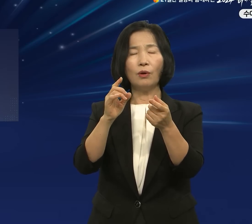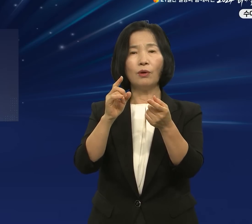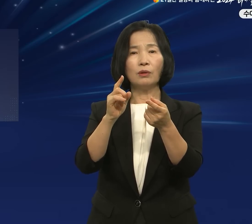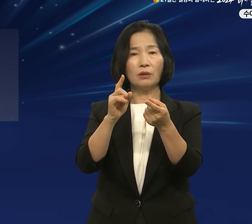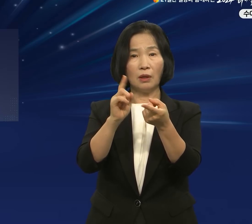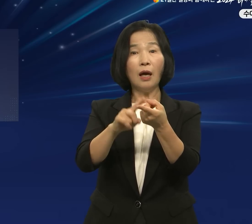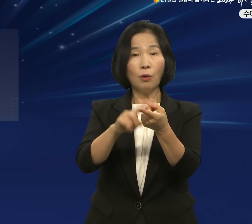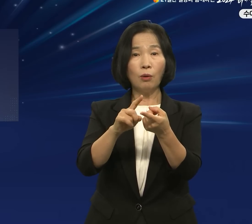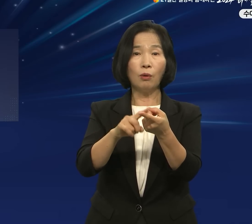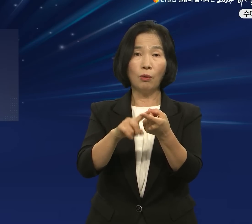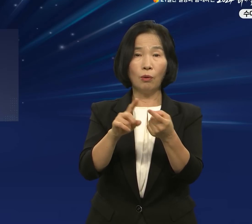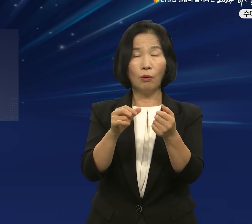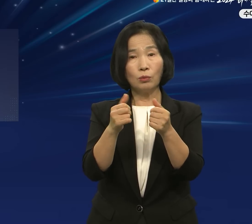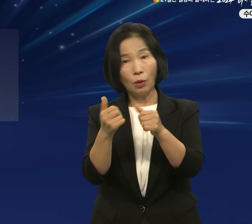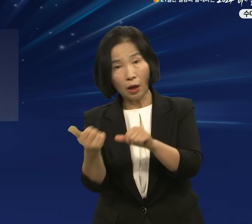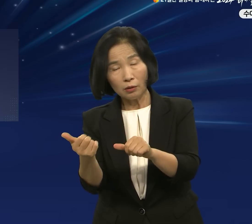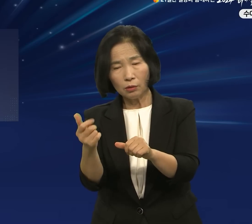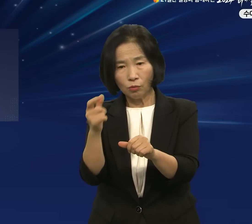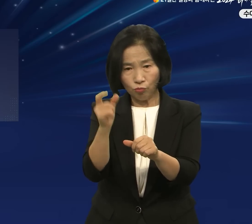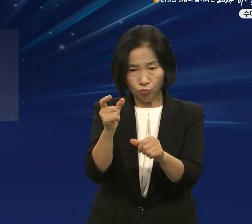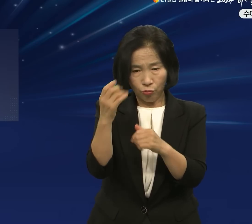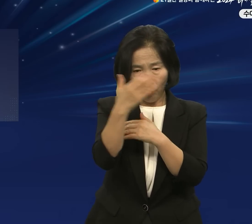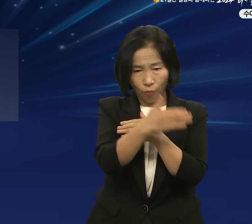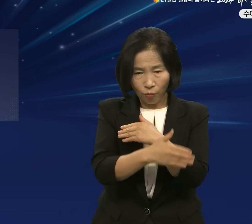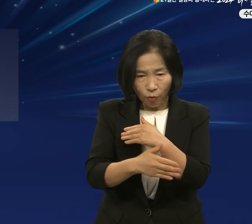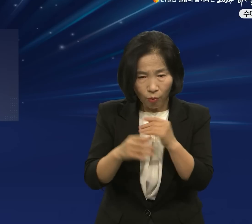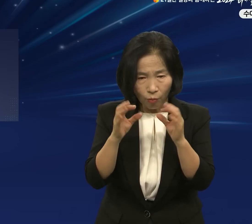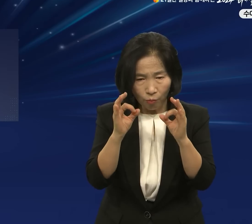뒤처리를 요양사와 함께 아내가 하고